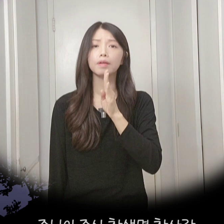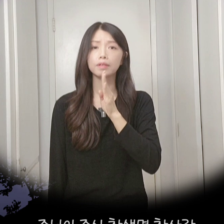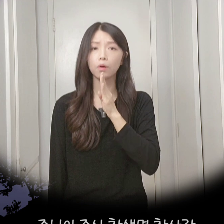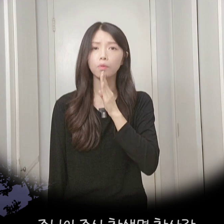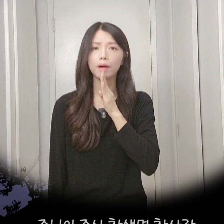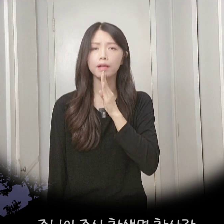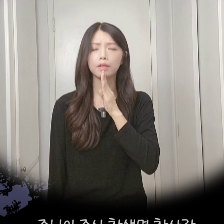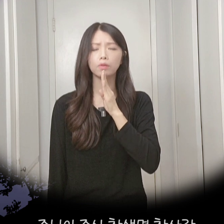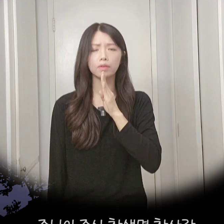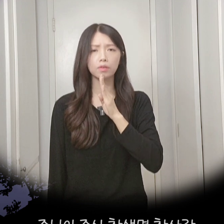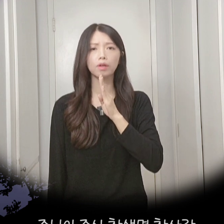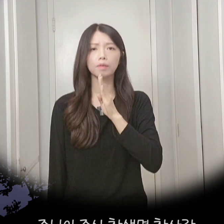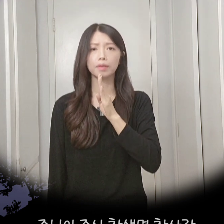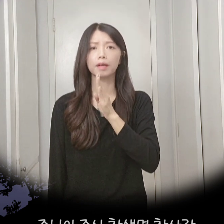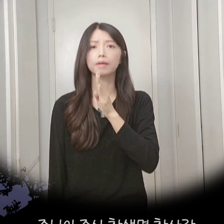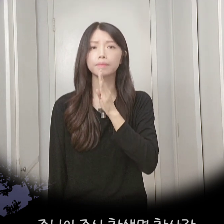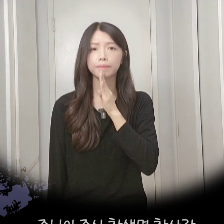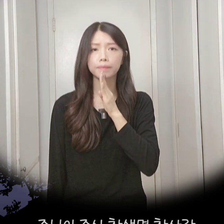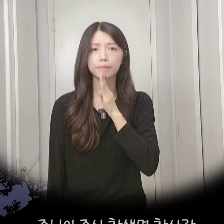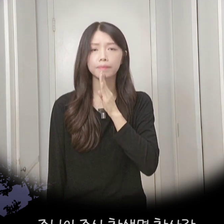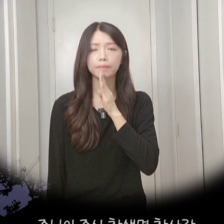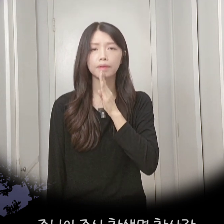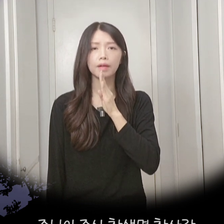참, 정말 이런 뜻의 수어가 됩니다.